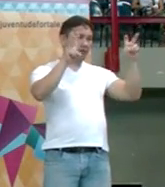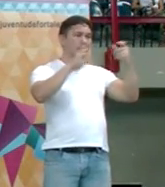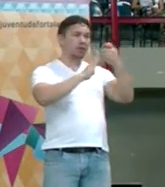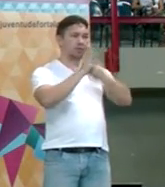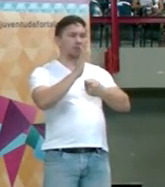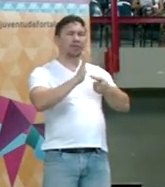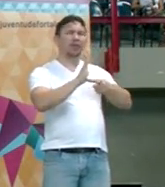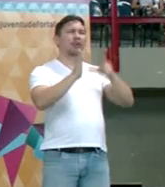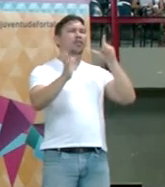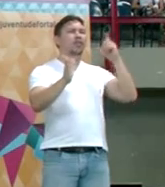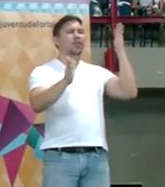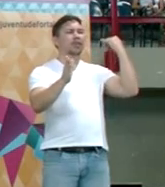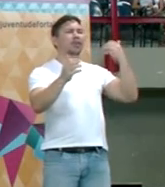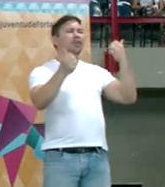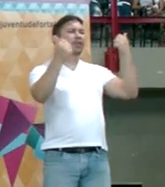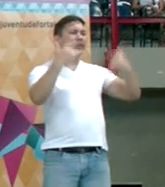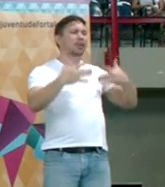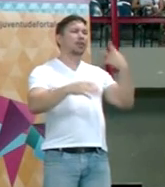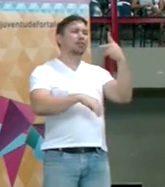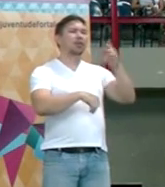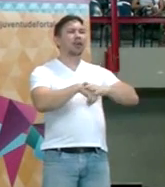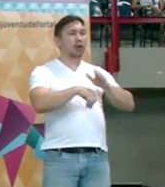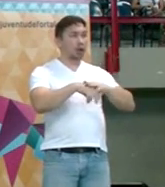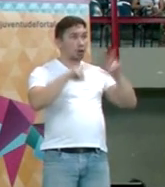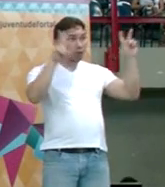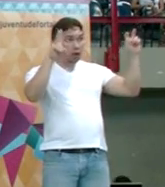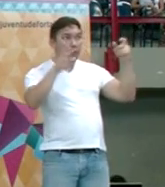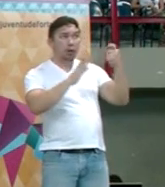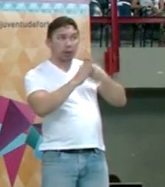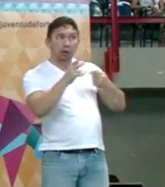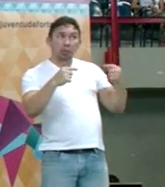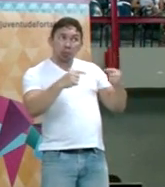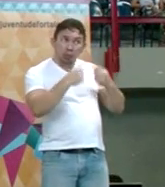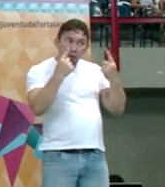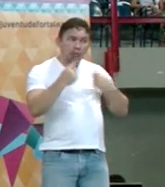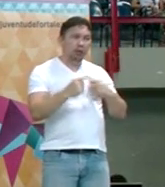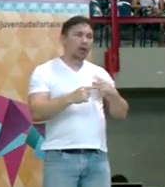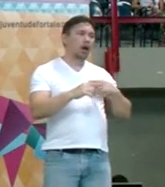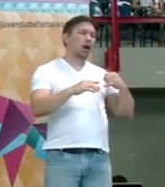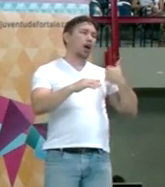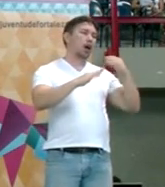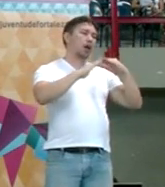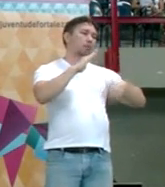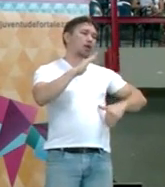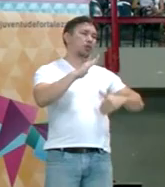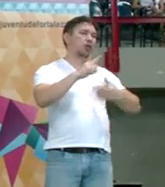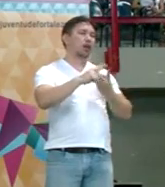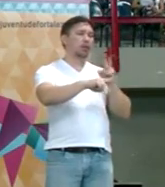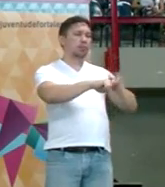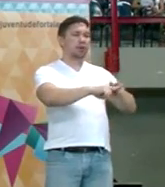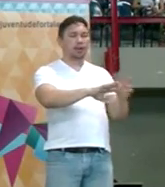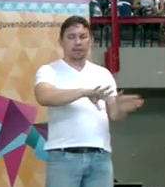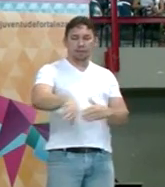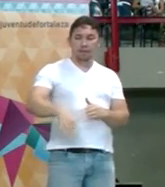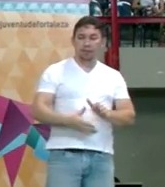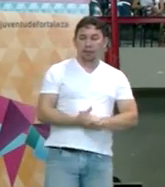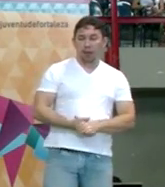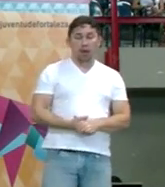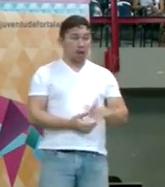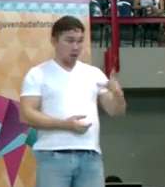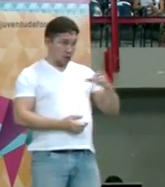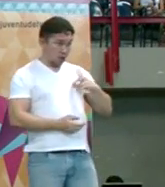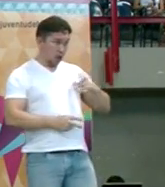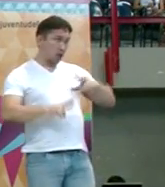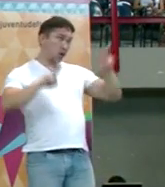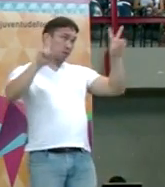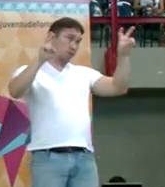tema que eu comentei bastante na nossa primeira aula. Outra pergunta. possibilidades